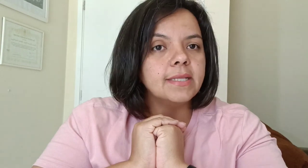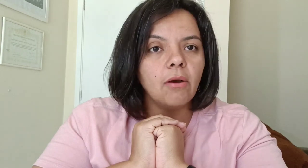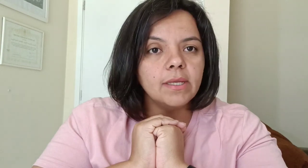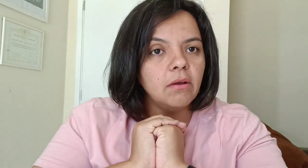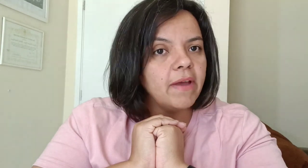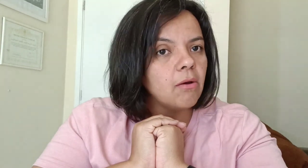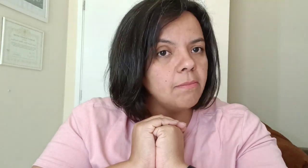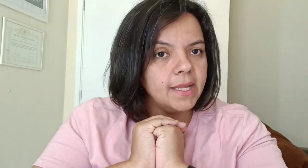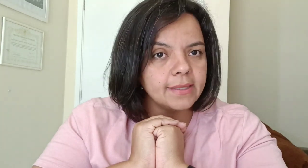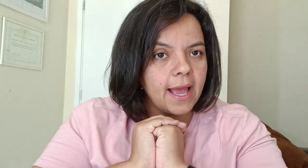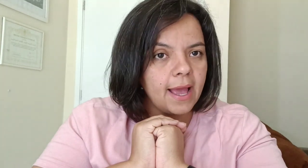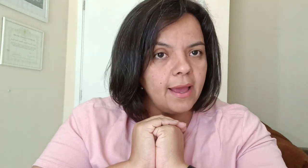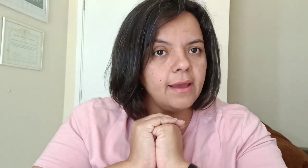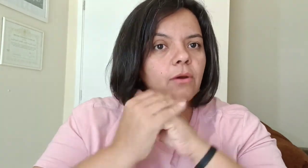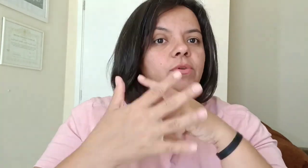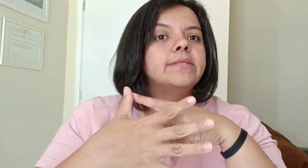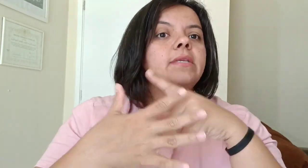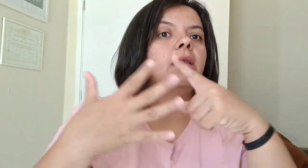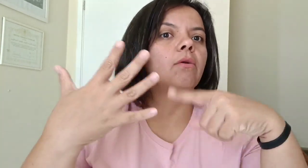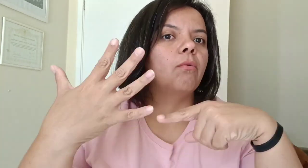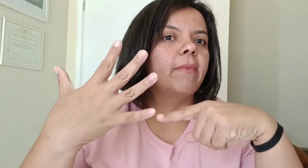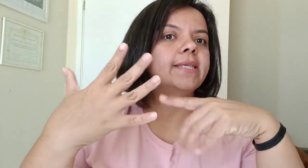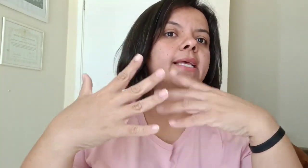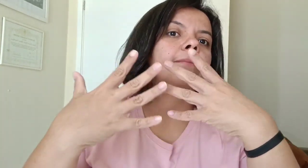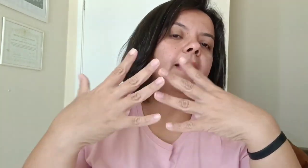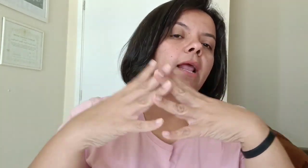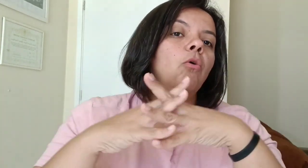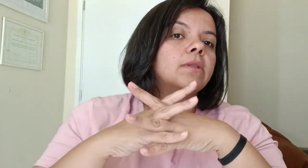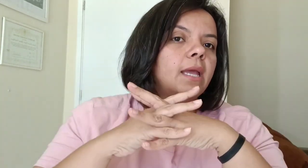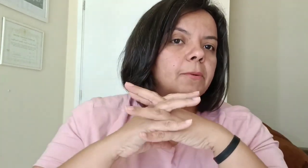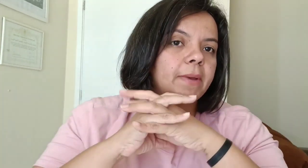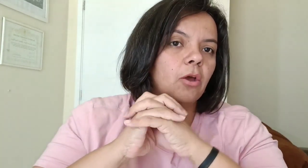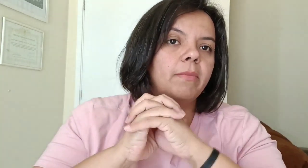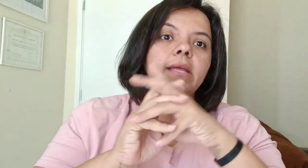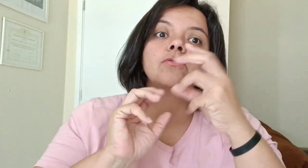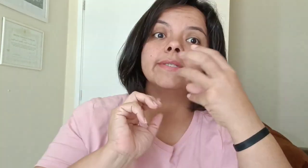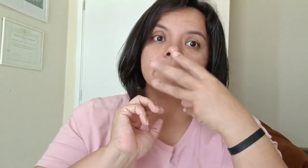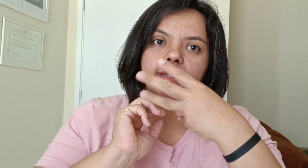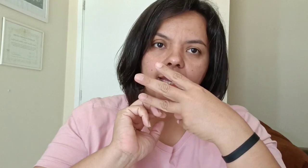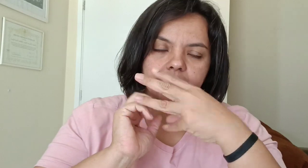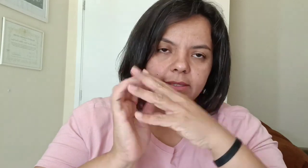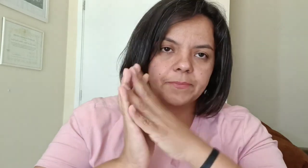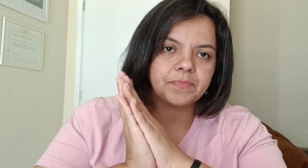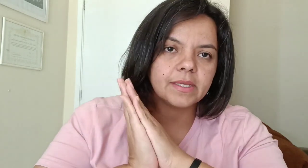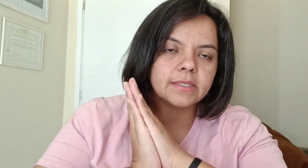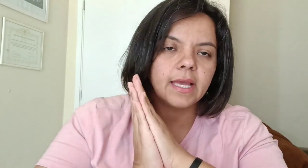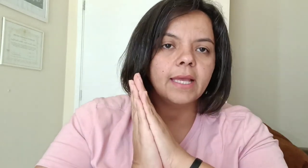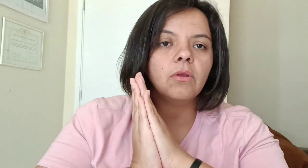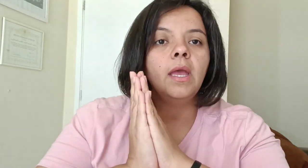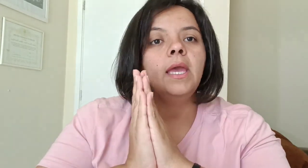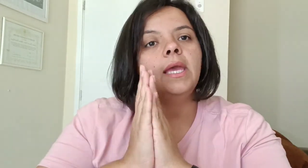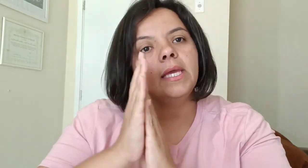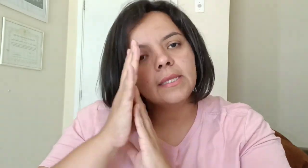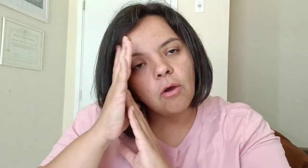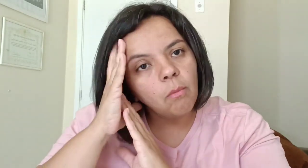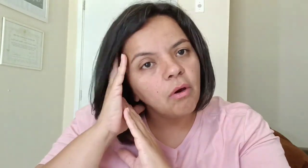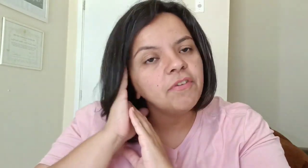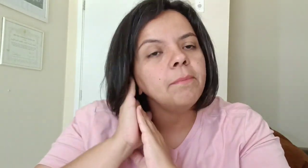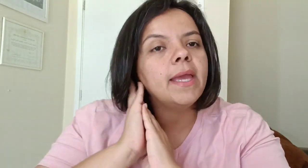sinal que não vai completar os 5, mas ela contempla pelo menos 3, certo? Então, o